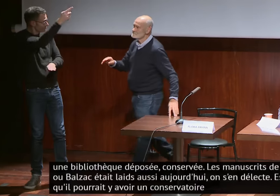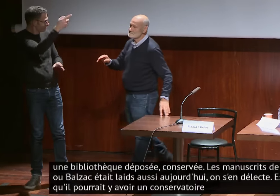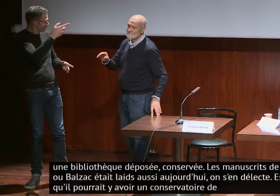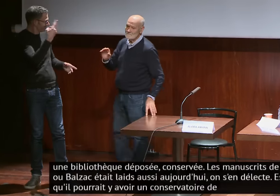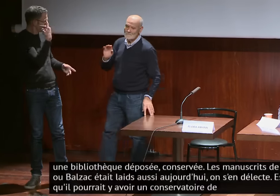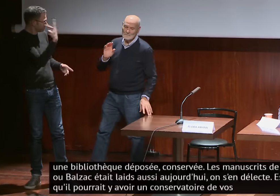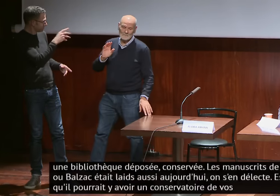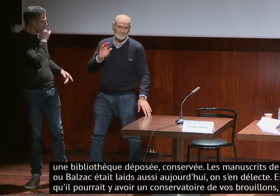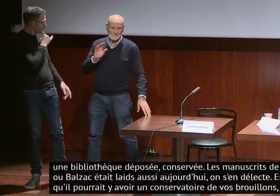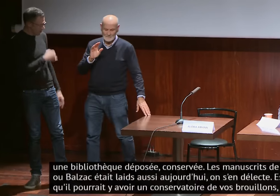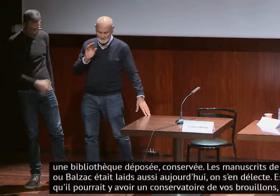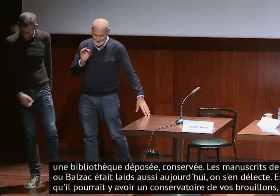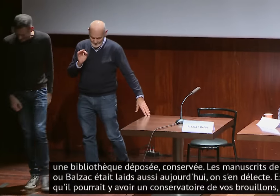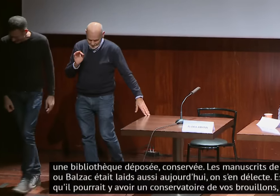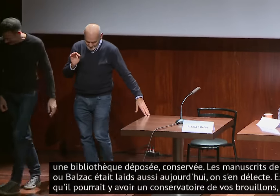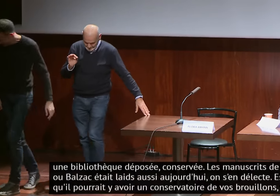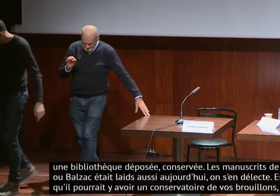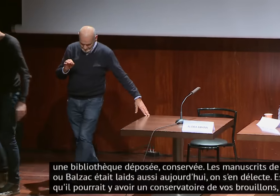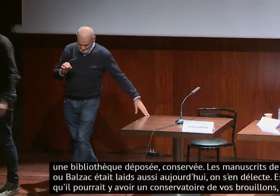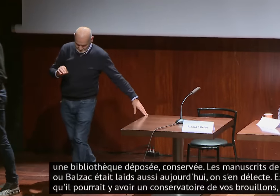question.